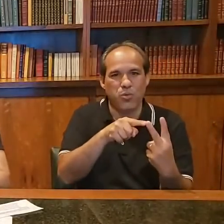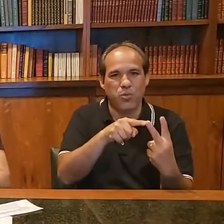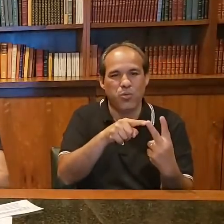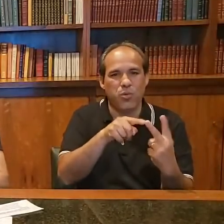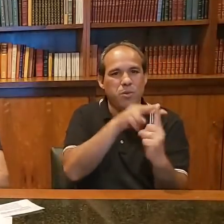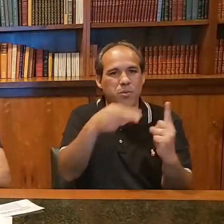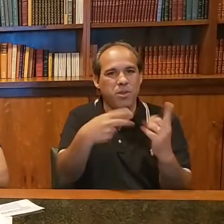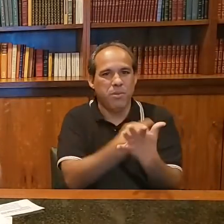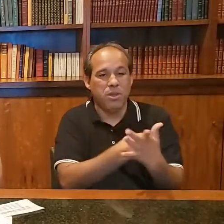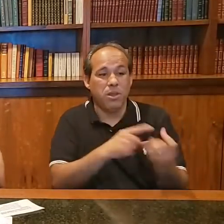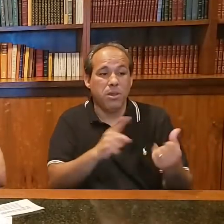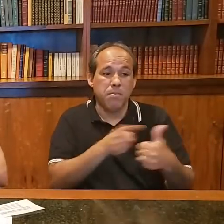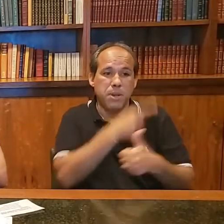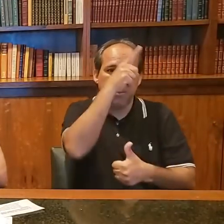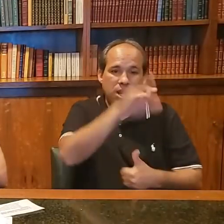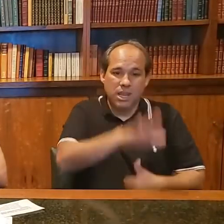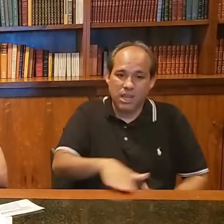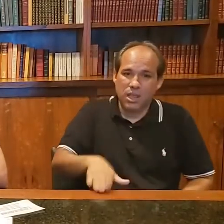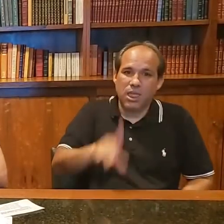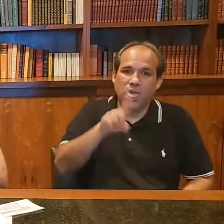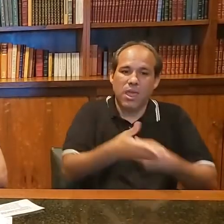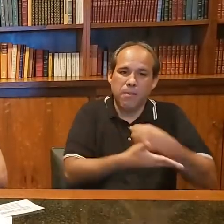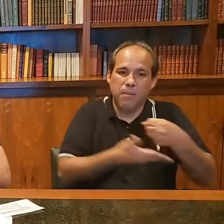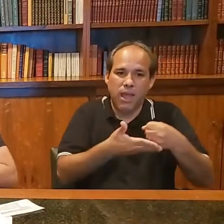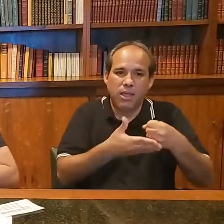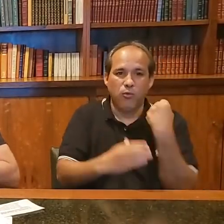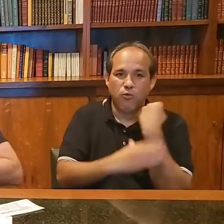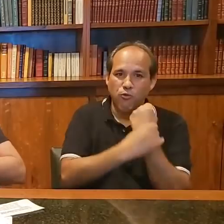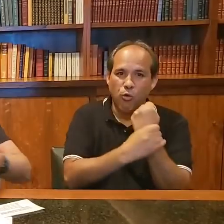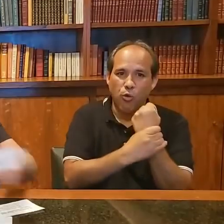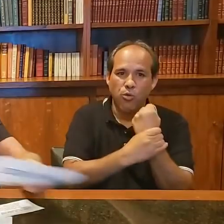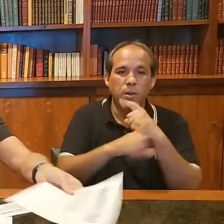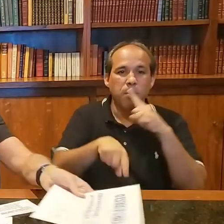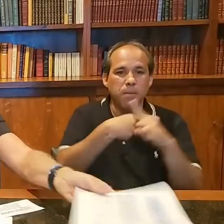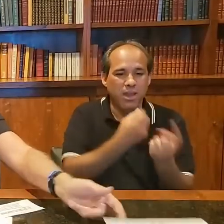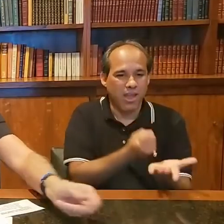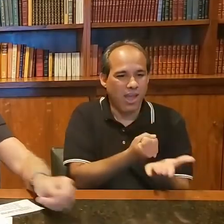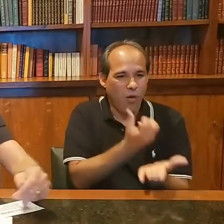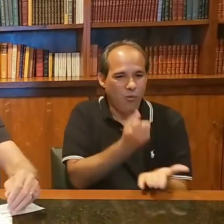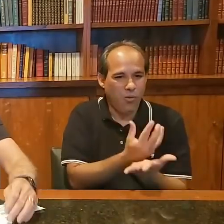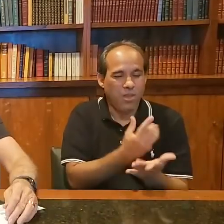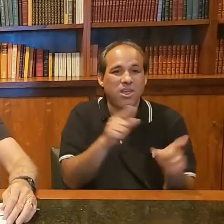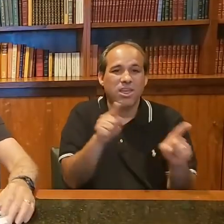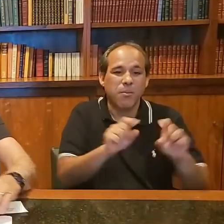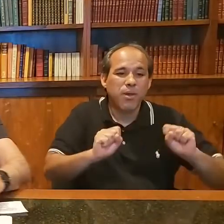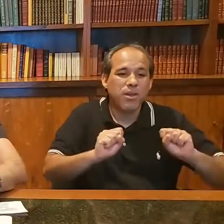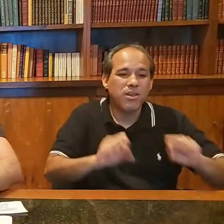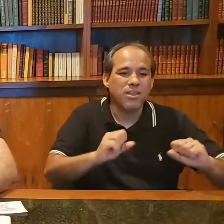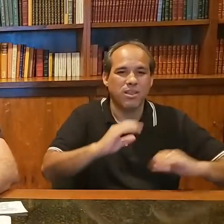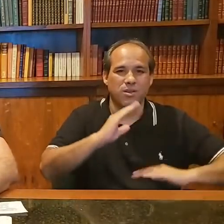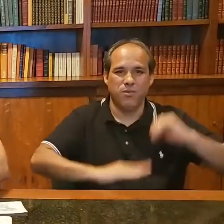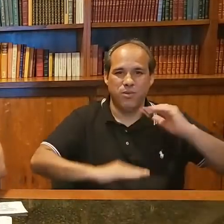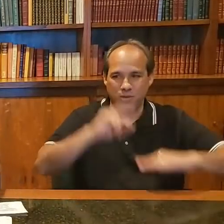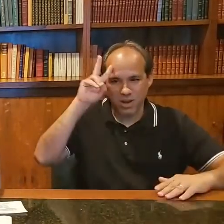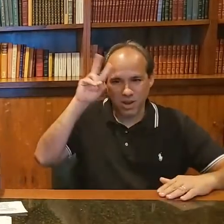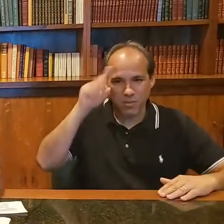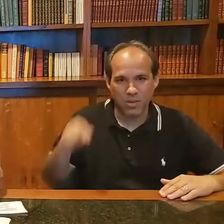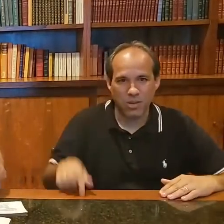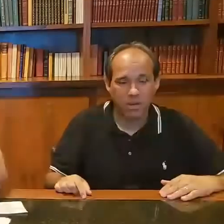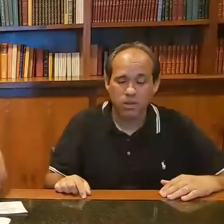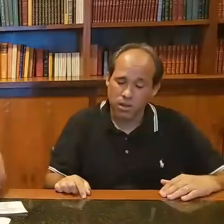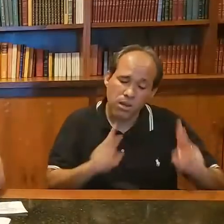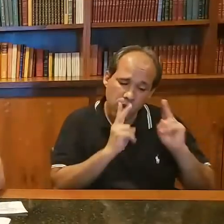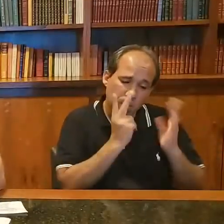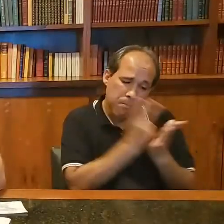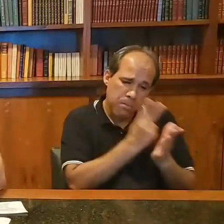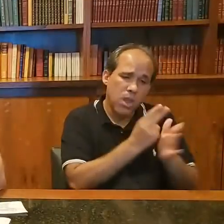pergunta. Criança, base, alicerce, alfabetização e ensino profissionalizante. E é isso que nós estamos